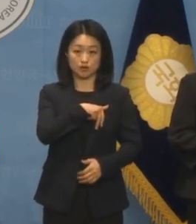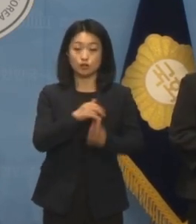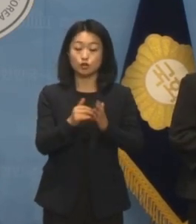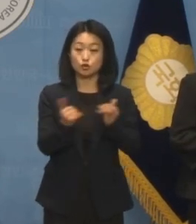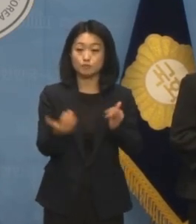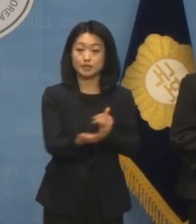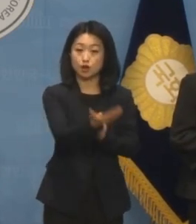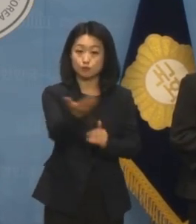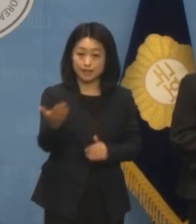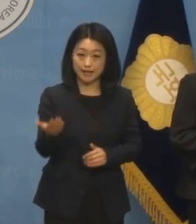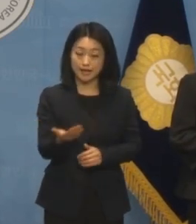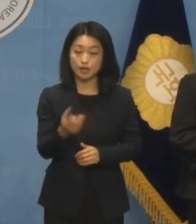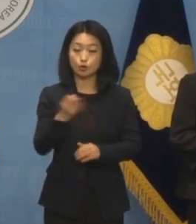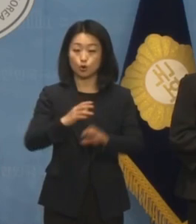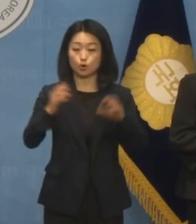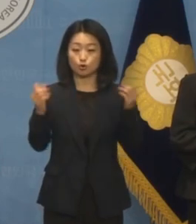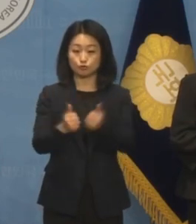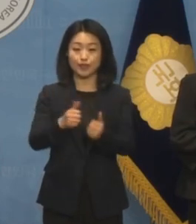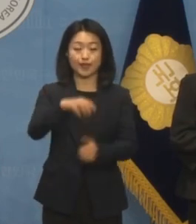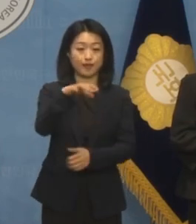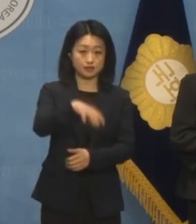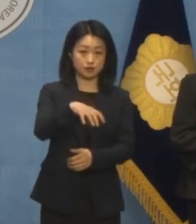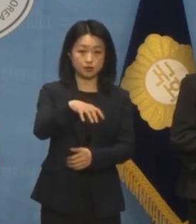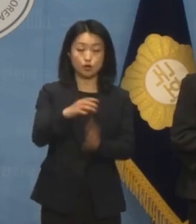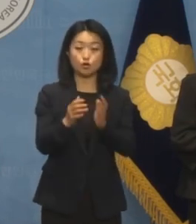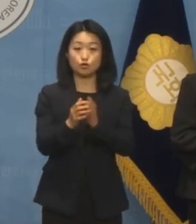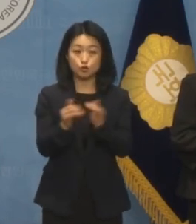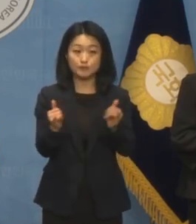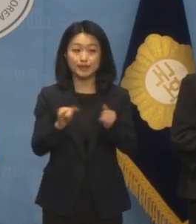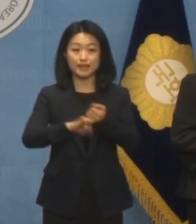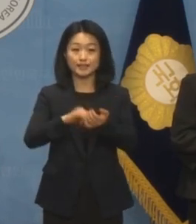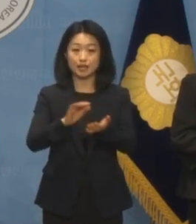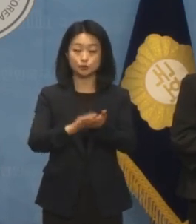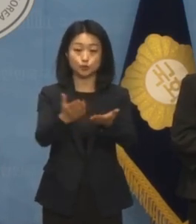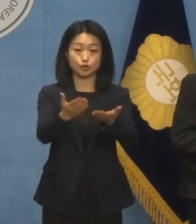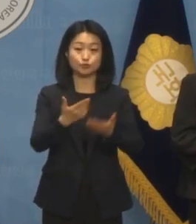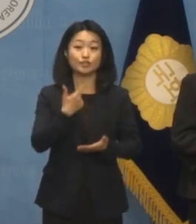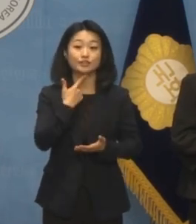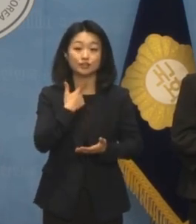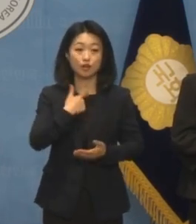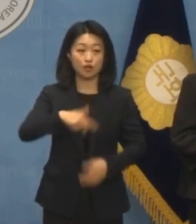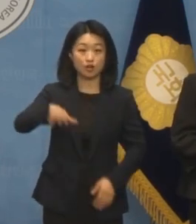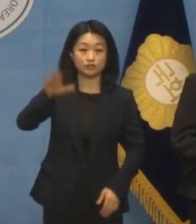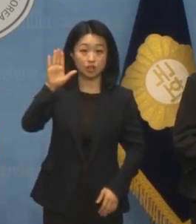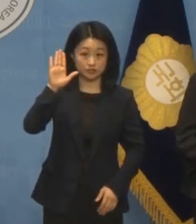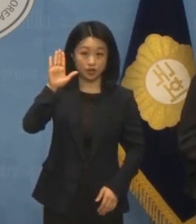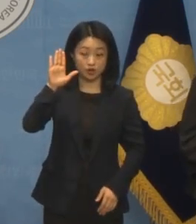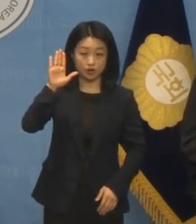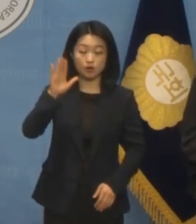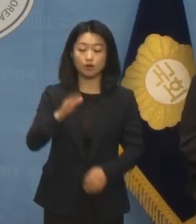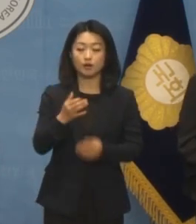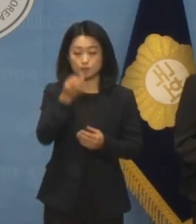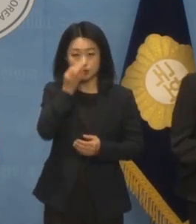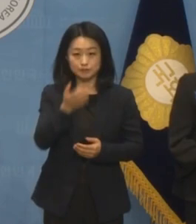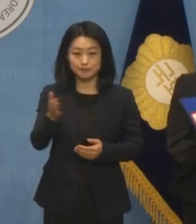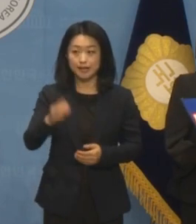대국민 앞에서 그리고 국회 앞에서 국민들에게 약속했던 그 선서를 가지고 왔습니다.